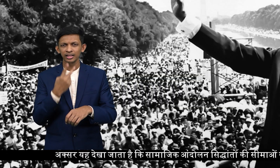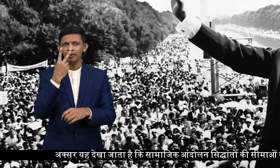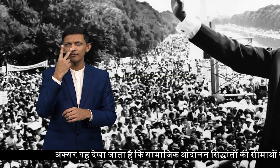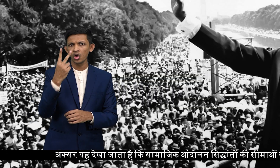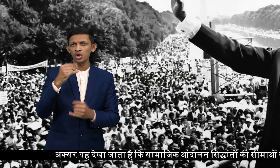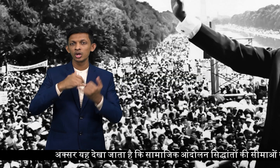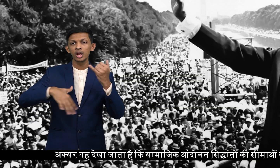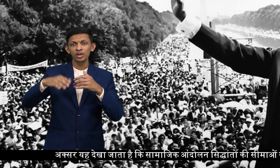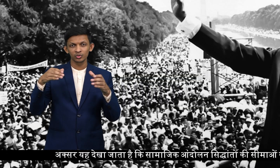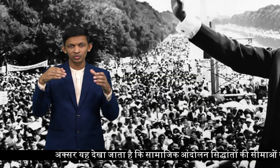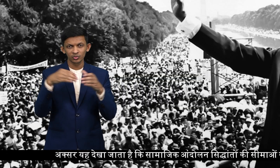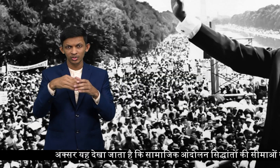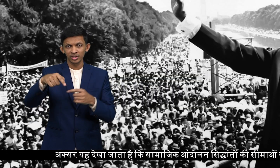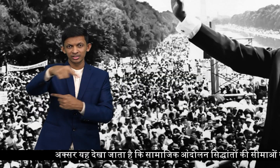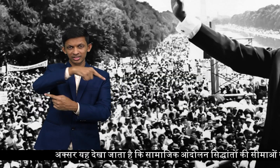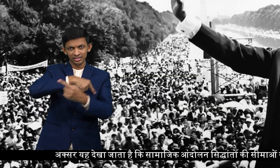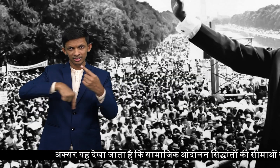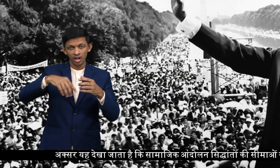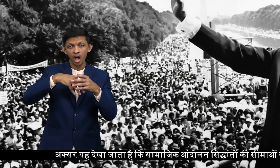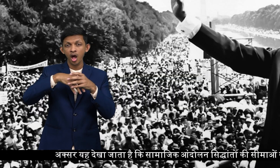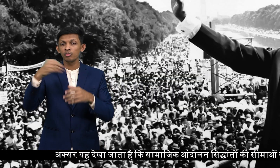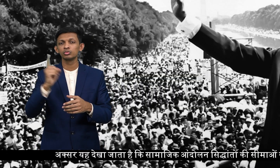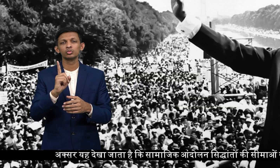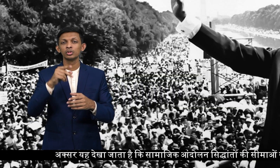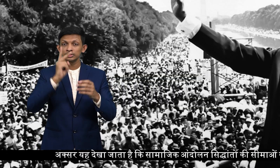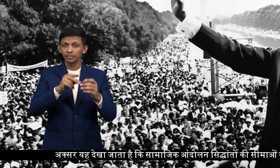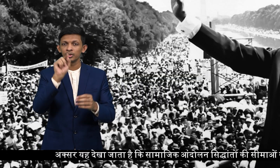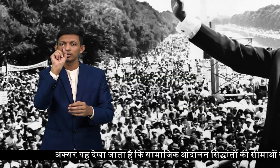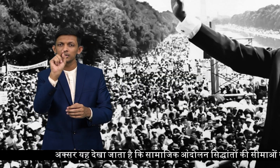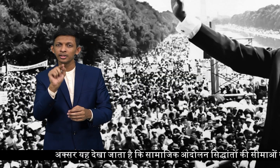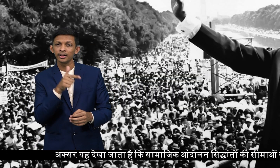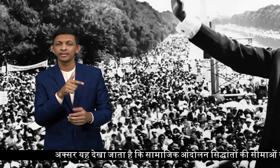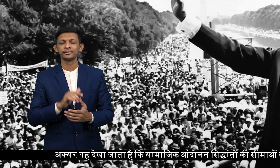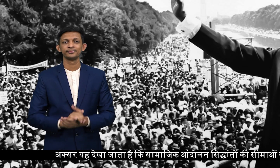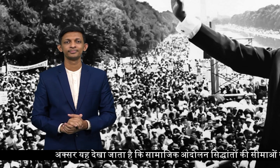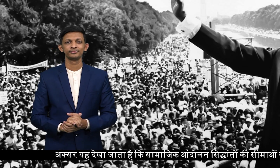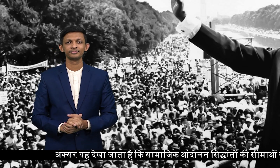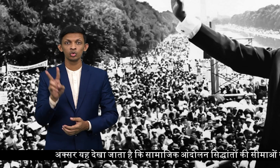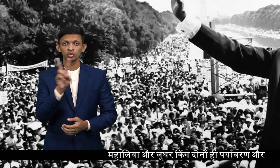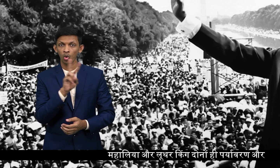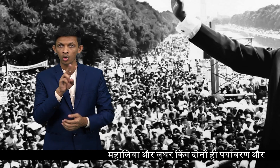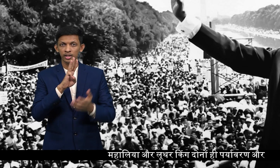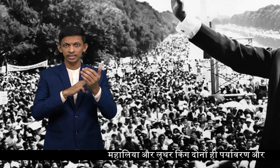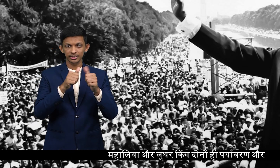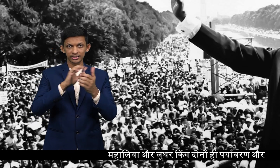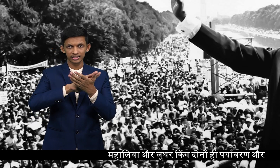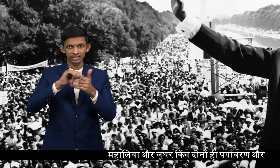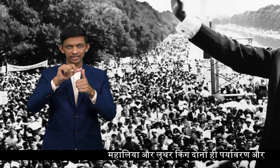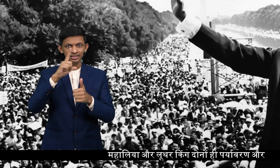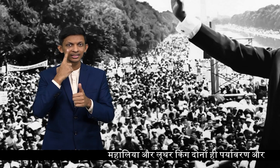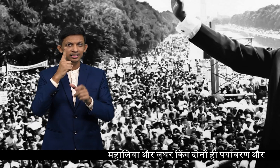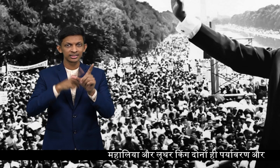अक्सर यह देखा जाता है कि सामाजिक आंदोलन सिद्धांतों की सीमाओं को काटते हैं। महालिया